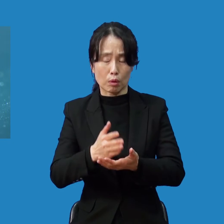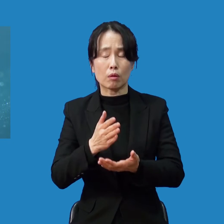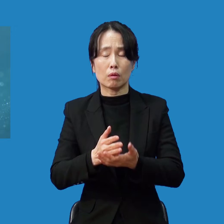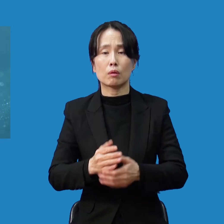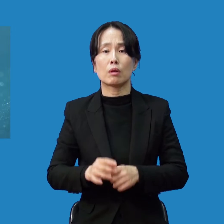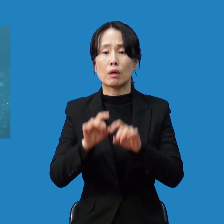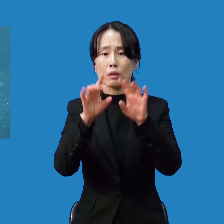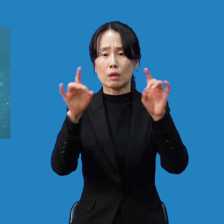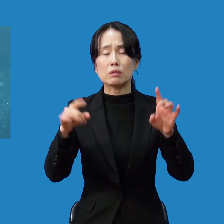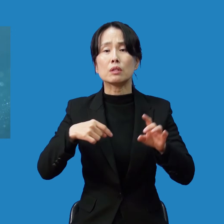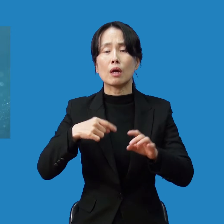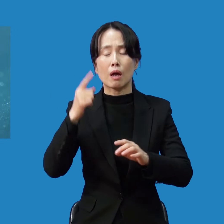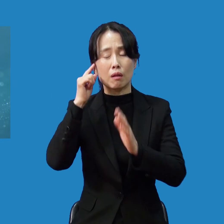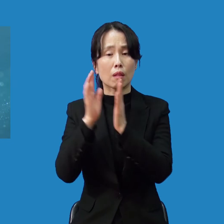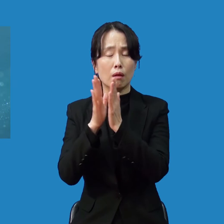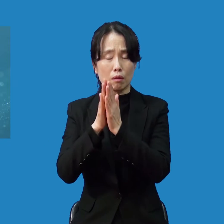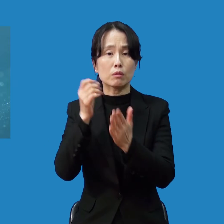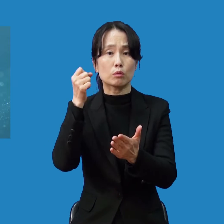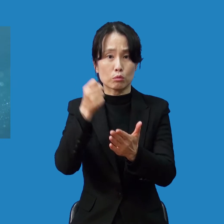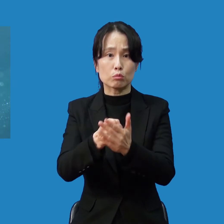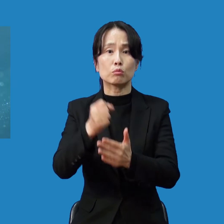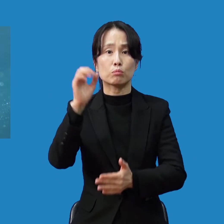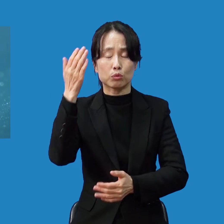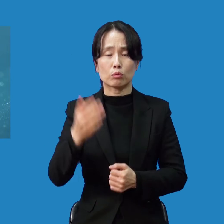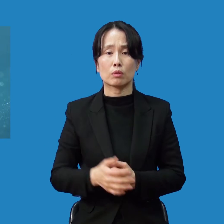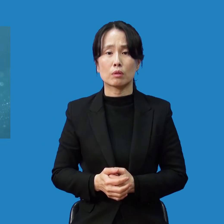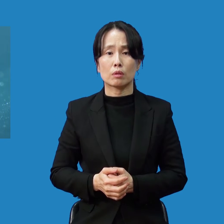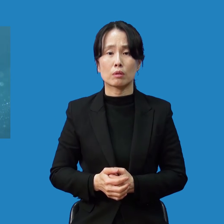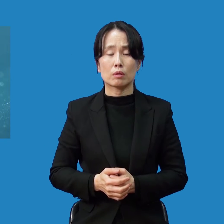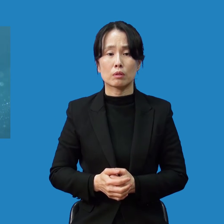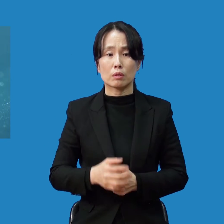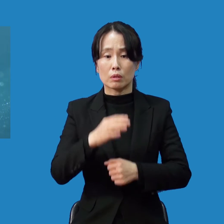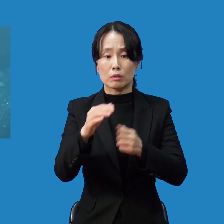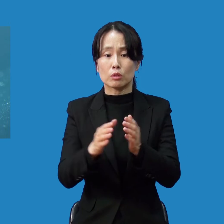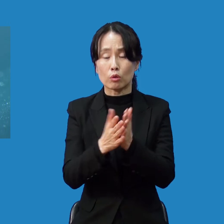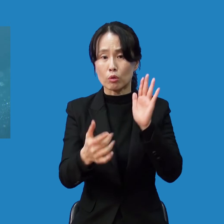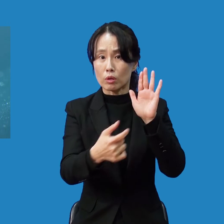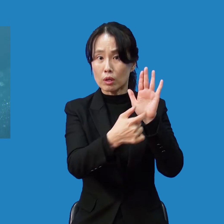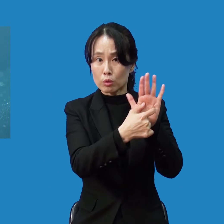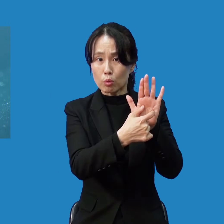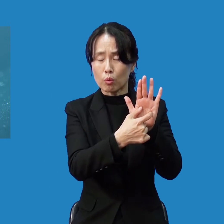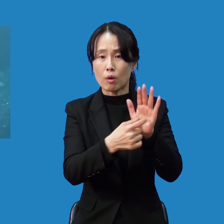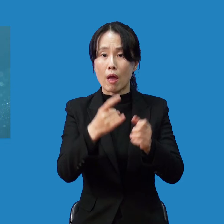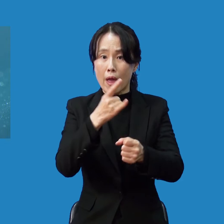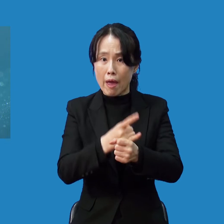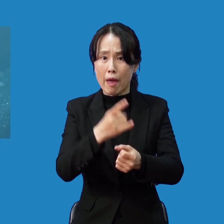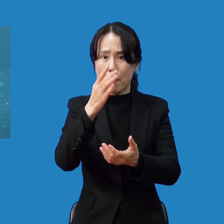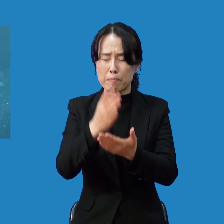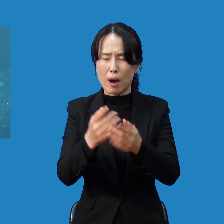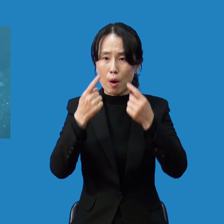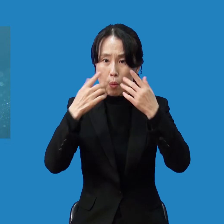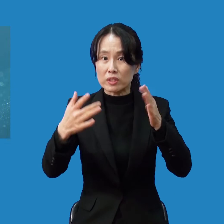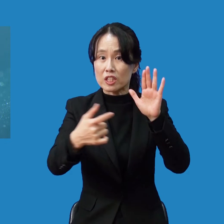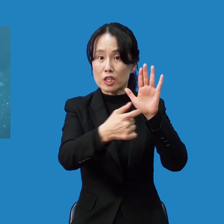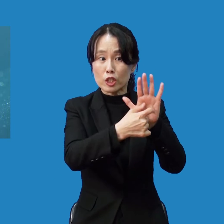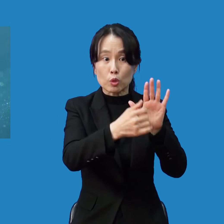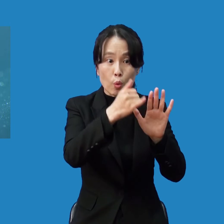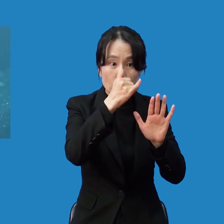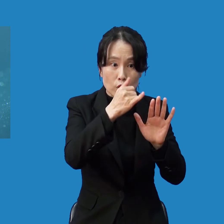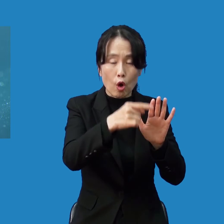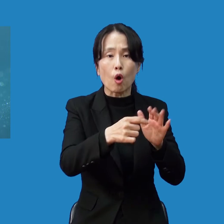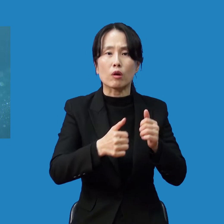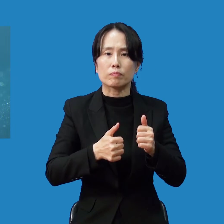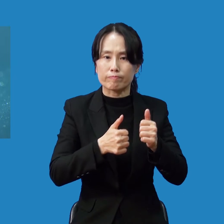하면 됩니다. 성경에 하라, 하지 말라가 명확하게 나와 있으면 그대로 따라야